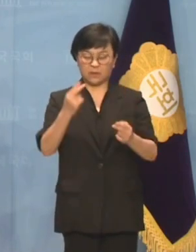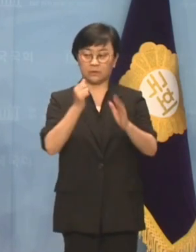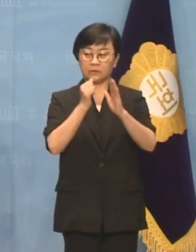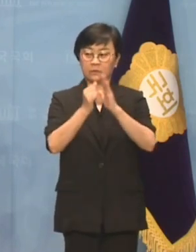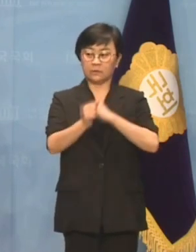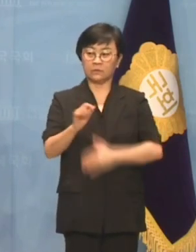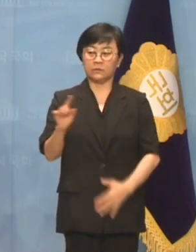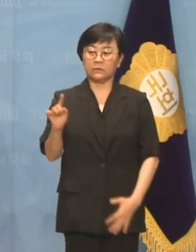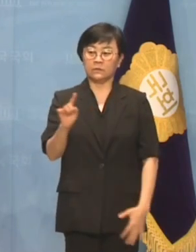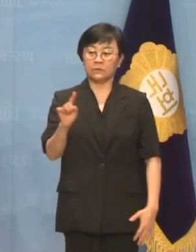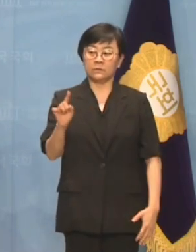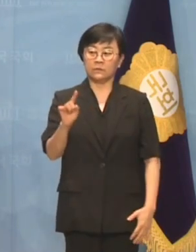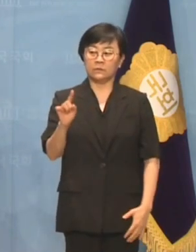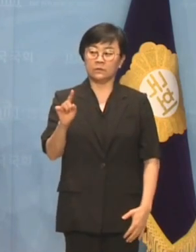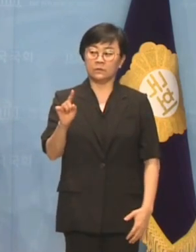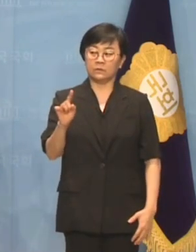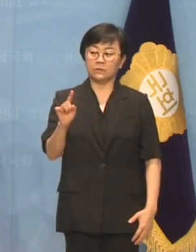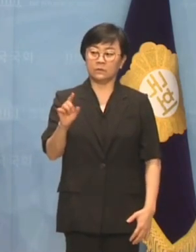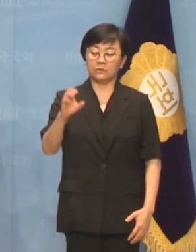비례대표이신